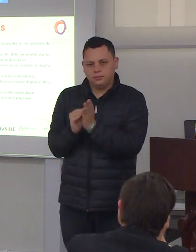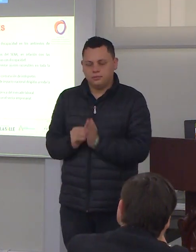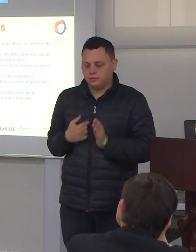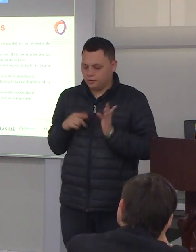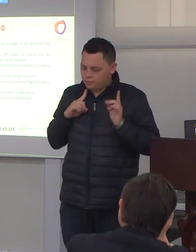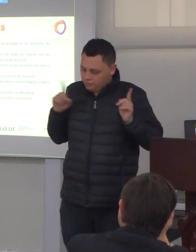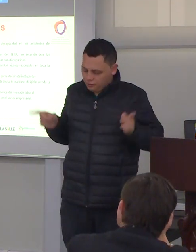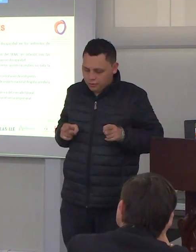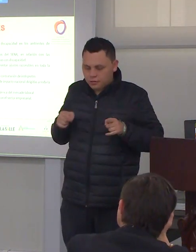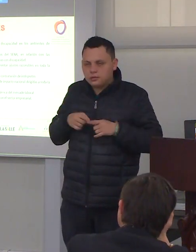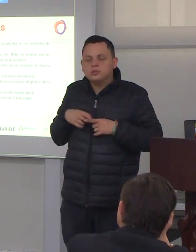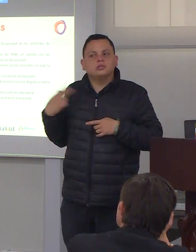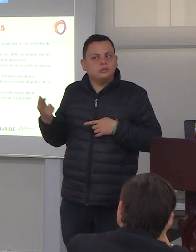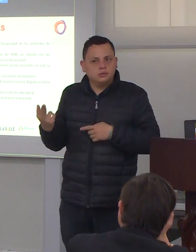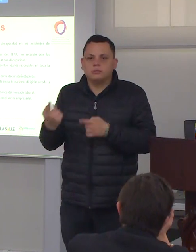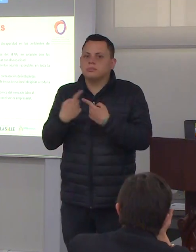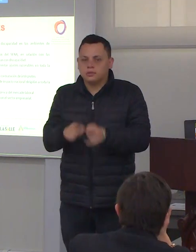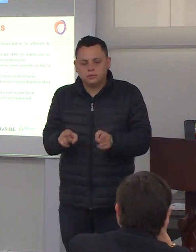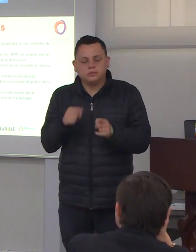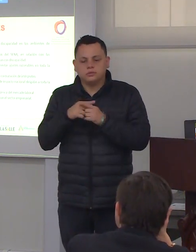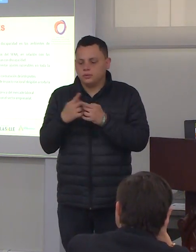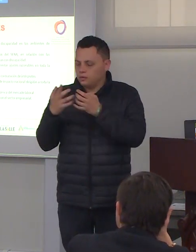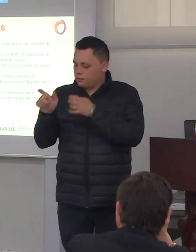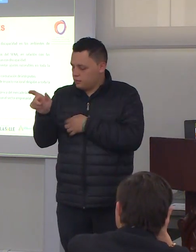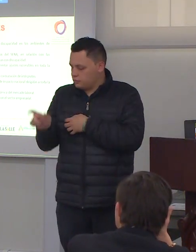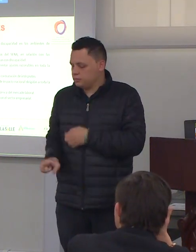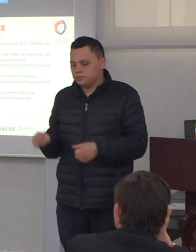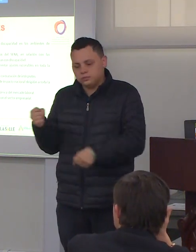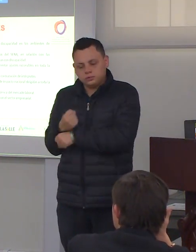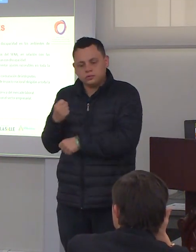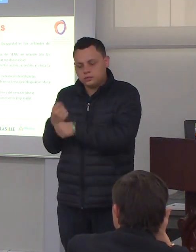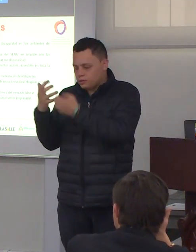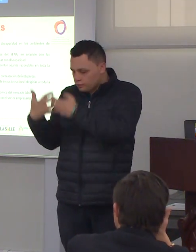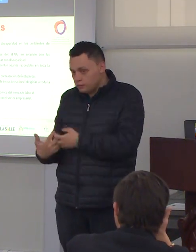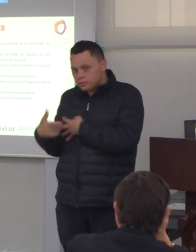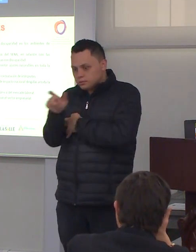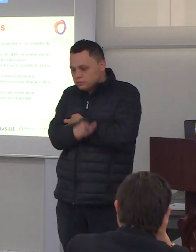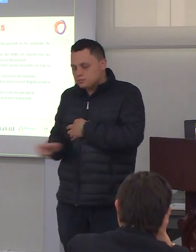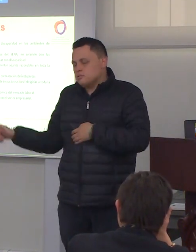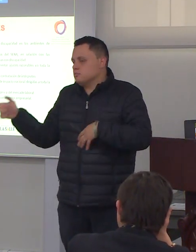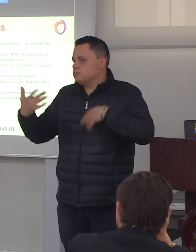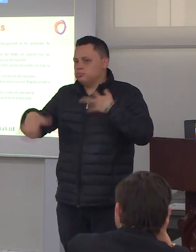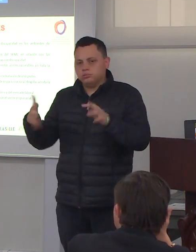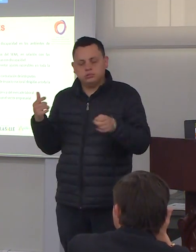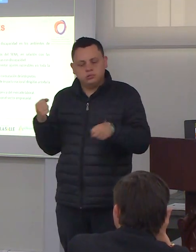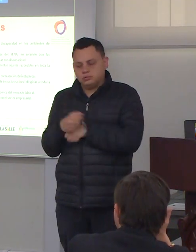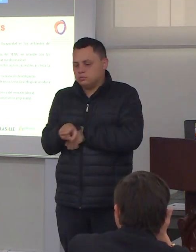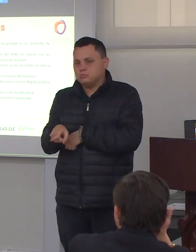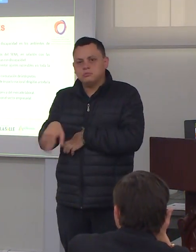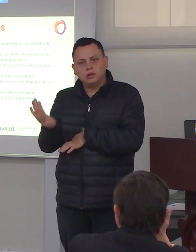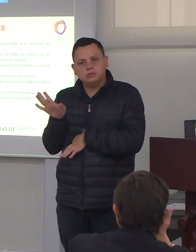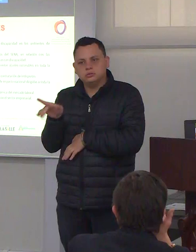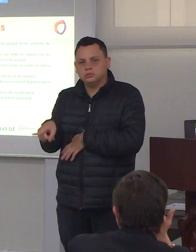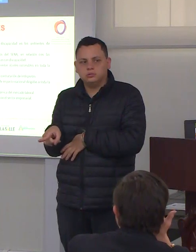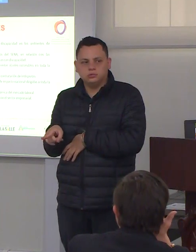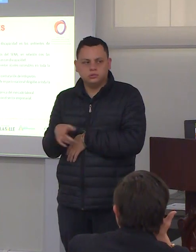intervención, pero hemos trabajado mucho con nuestros funcionarios, porque hemos identificado que allí era como la mayor,